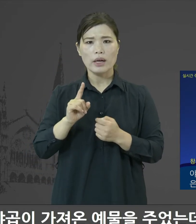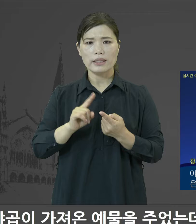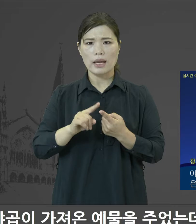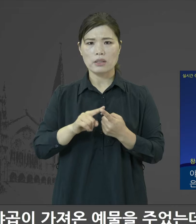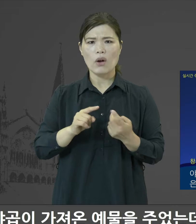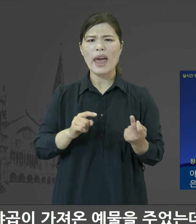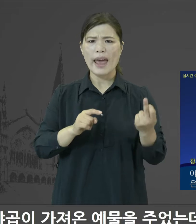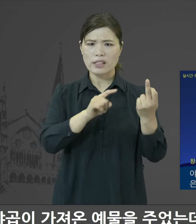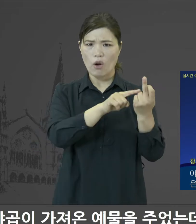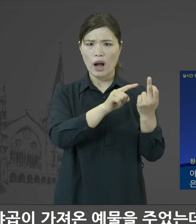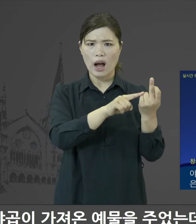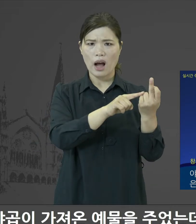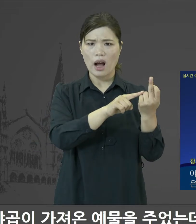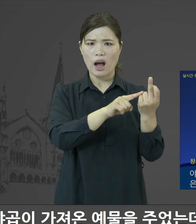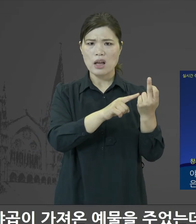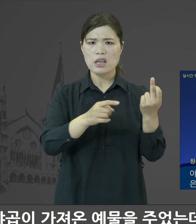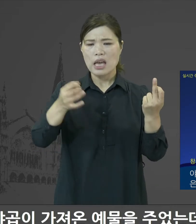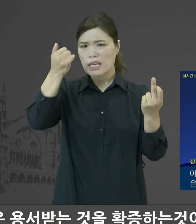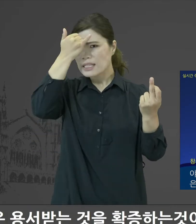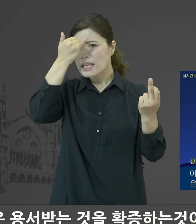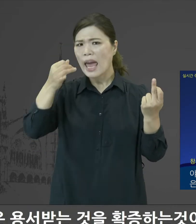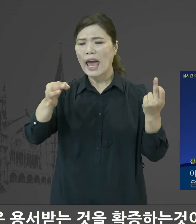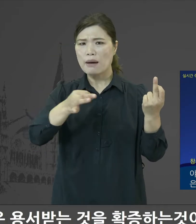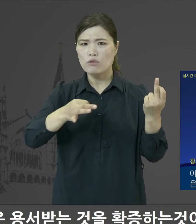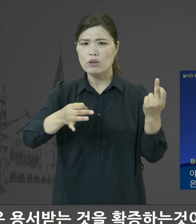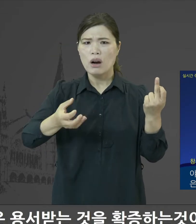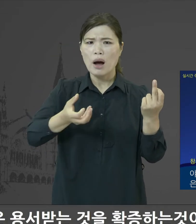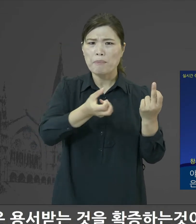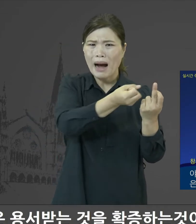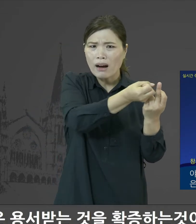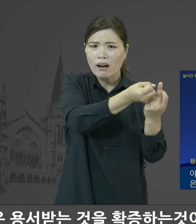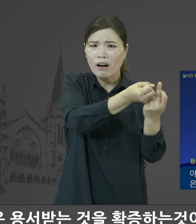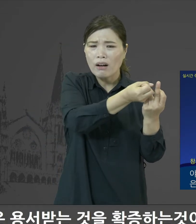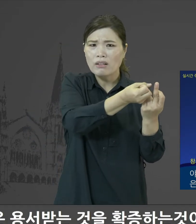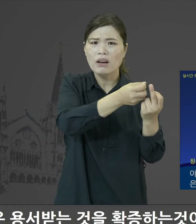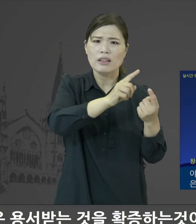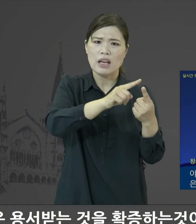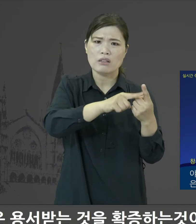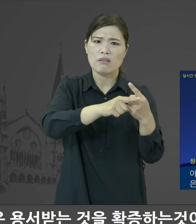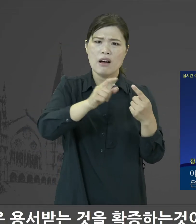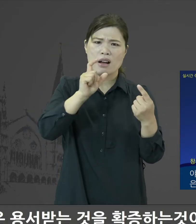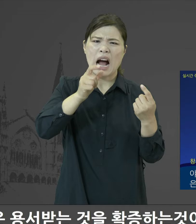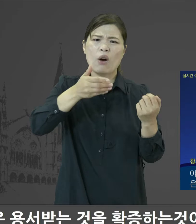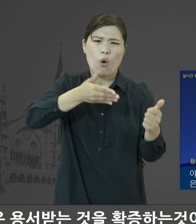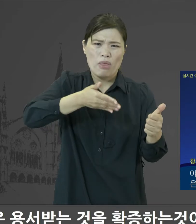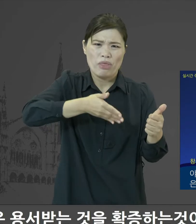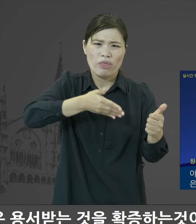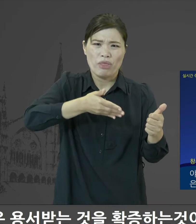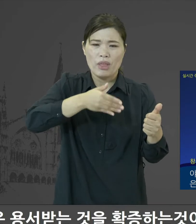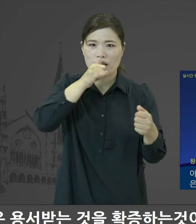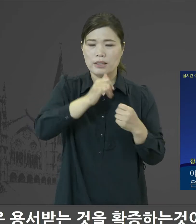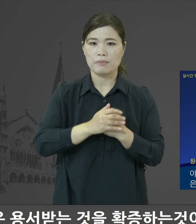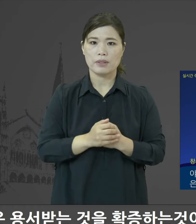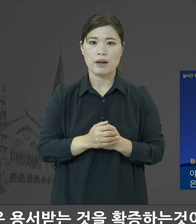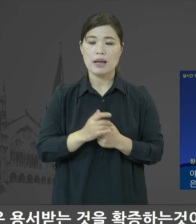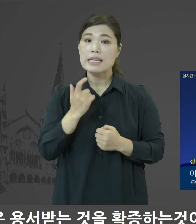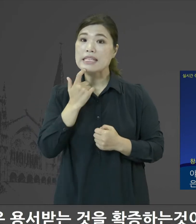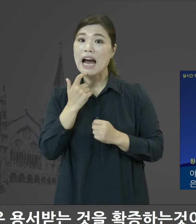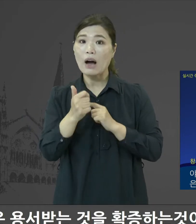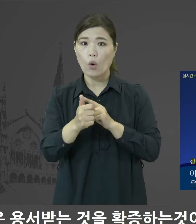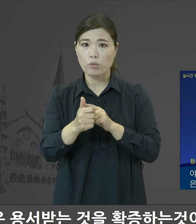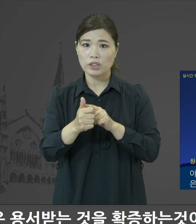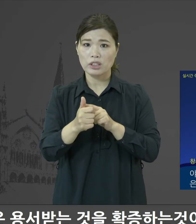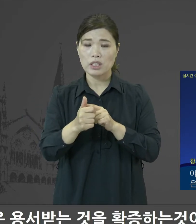에서가 예물 받기를 원하고 예물 받도록 강권한 겁니다. 다시 한번 정리합니다. 야곱은 두